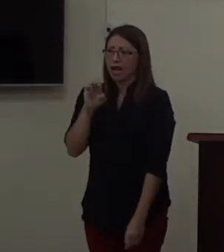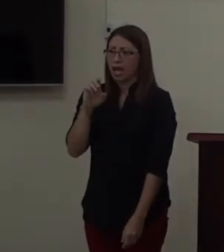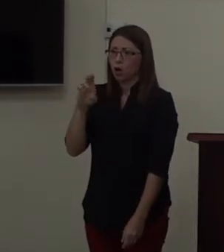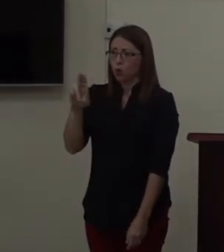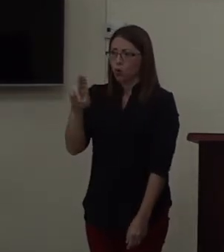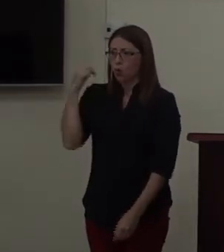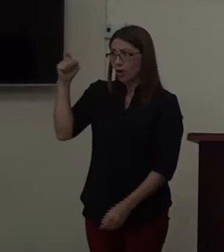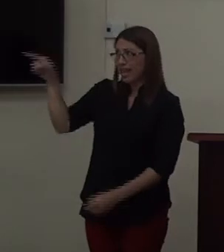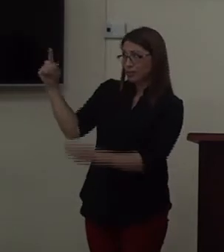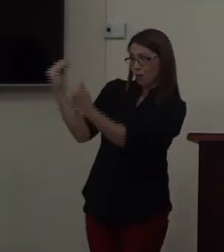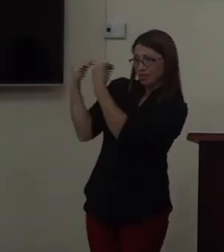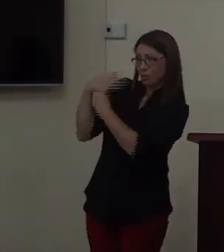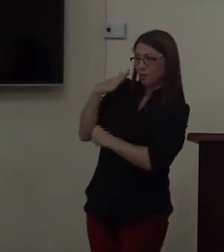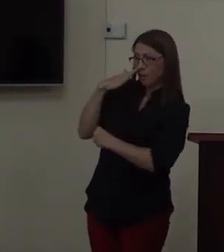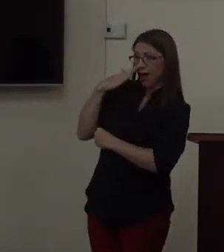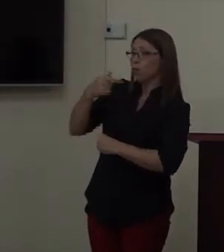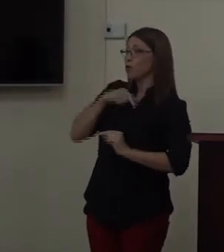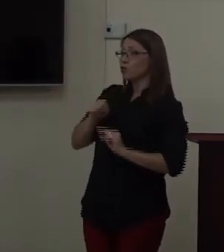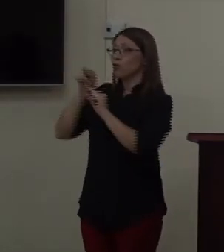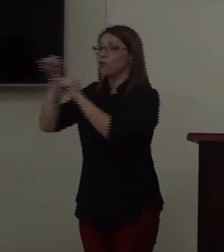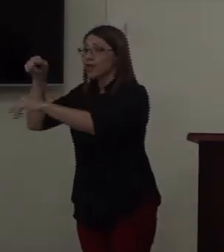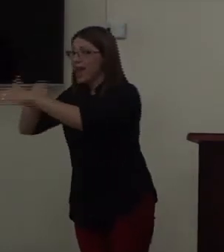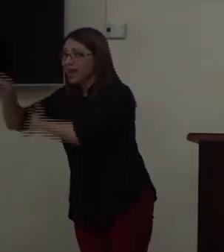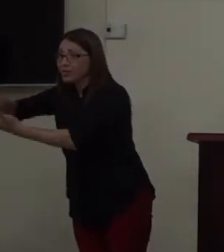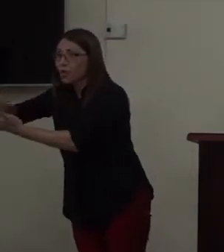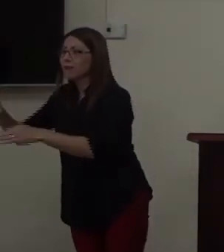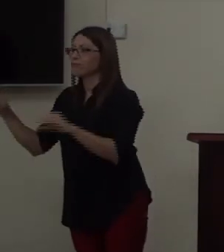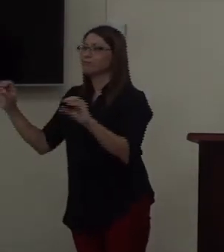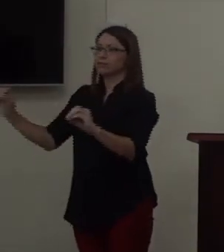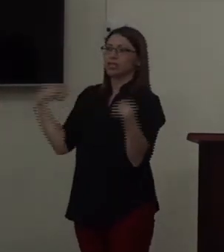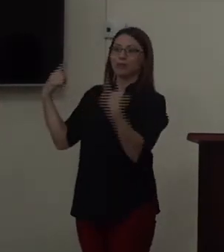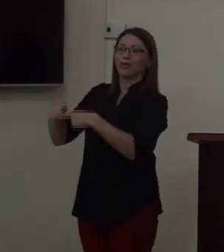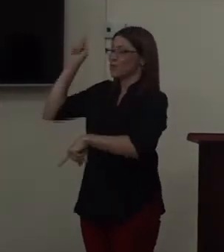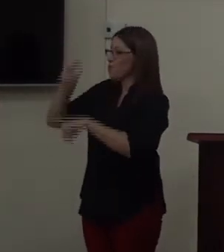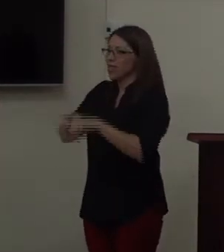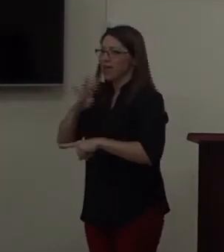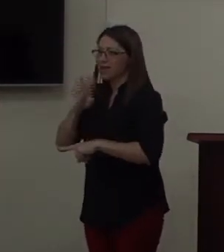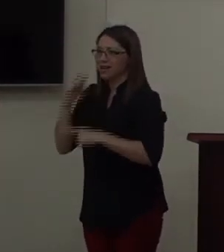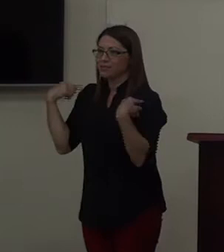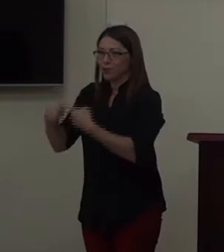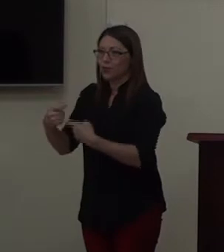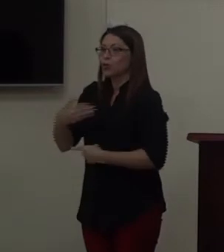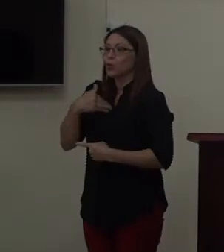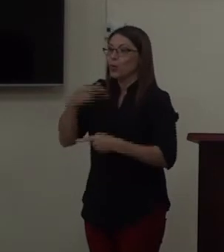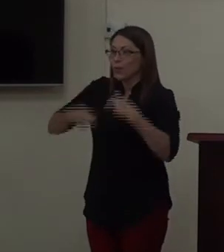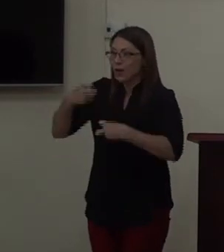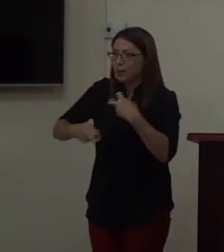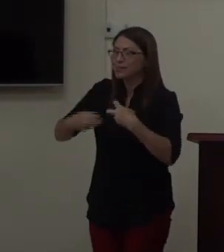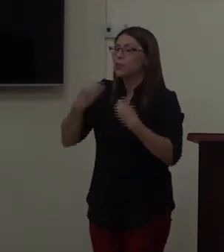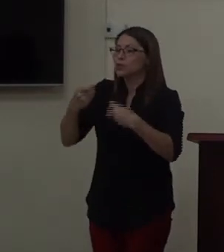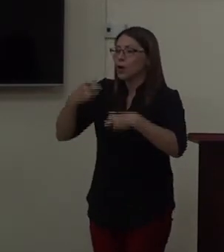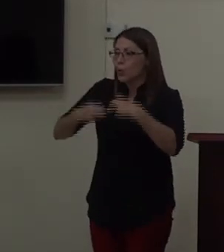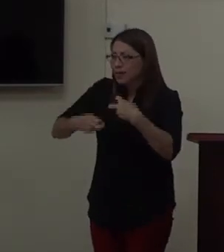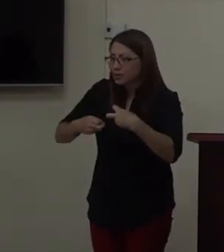mamá me enseñó. Y cuando fui a la escuela a ser español, tuve problemas en la escuela porque no podía hablar español. Y tuve mucha complicación. Pero